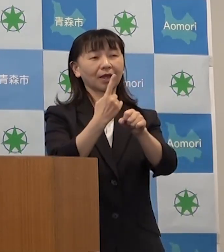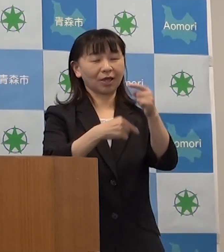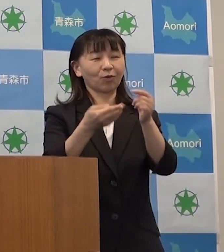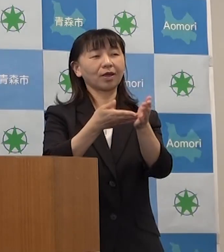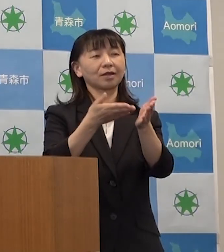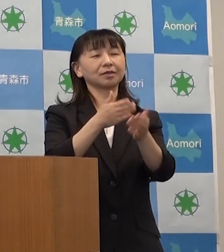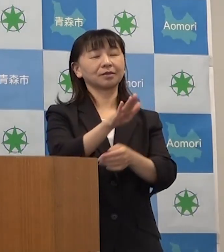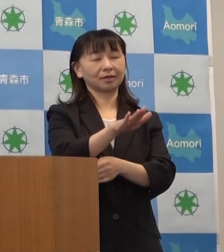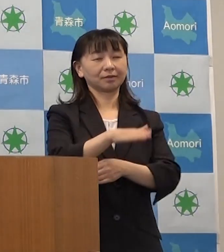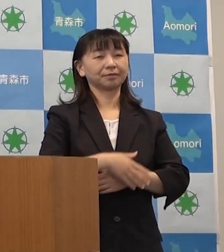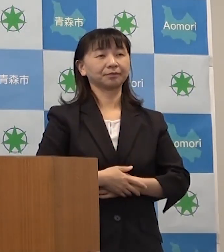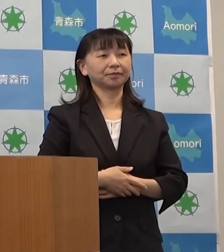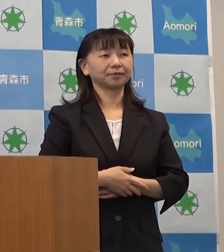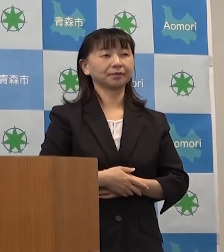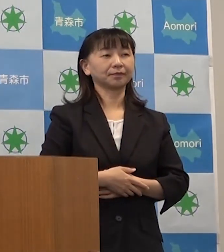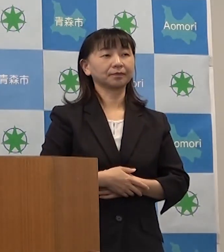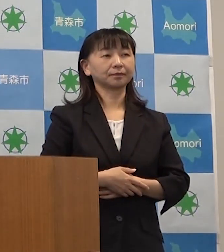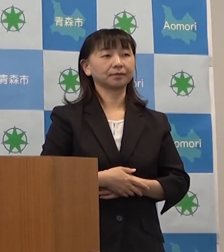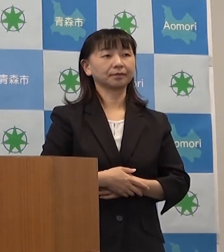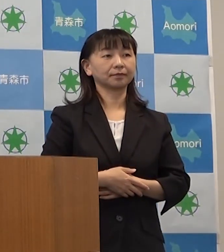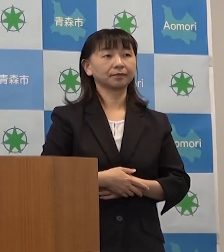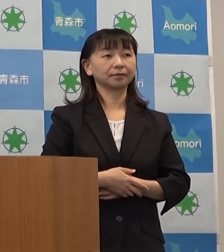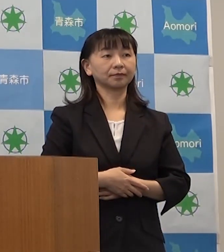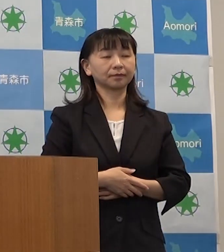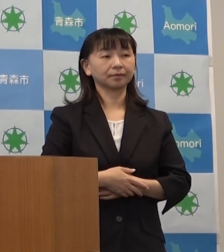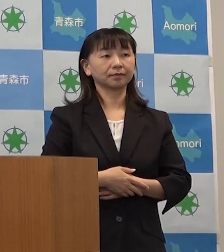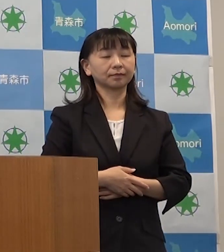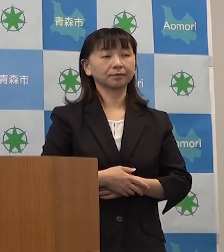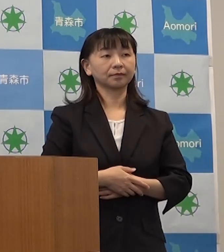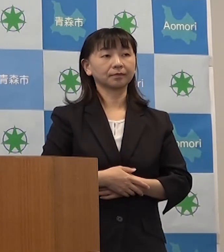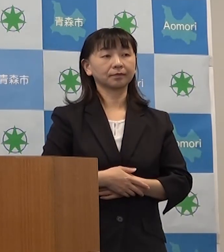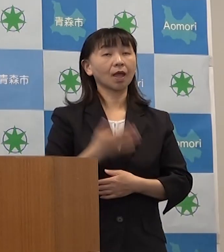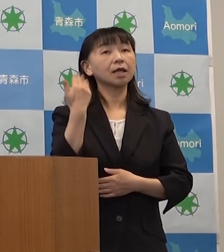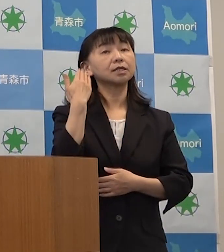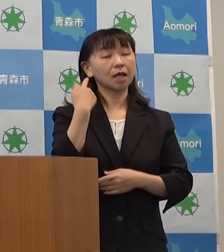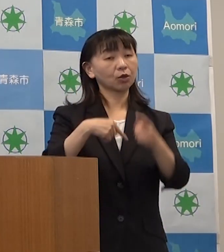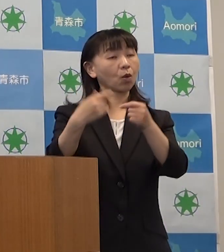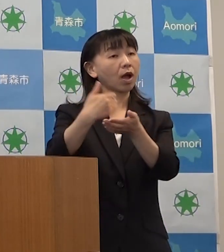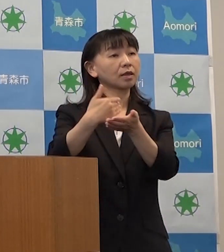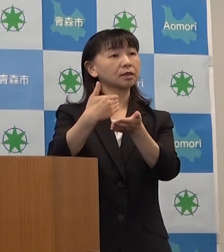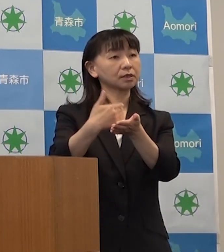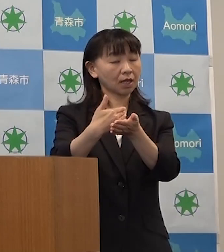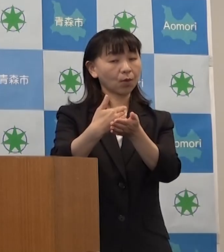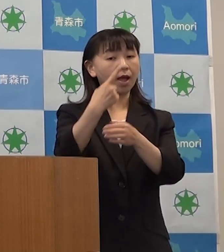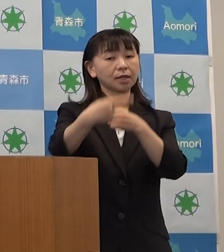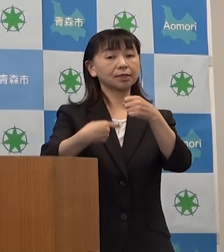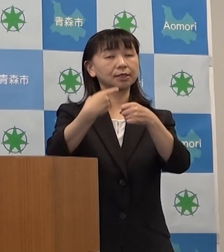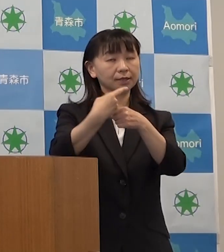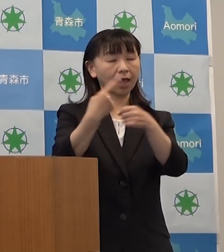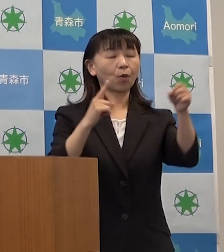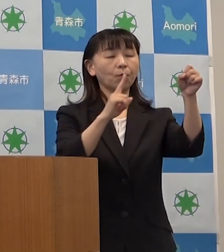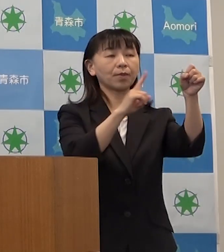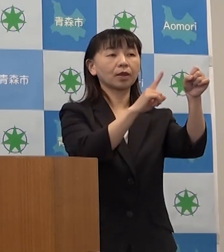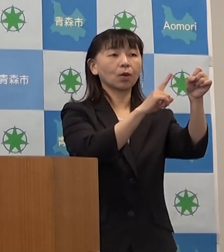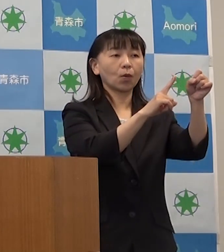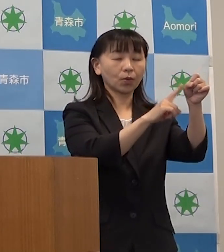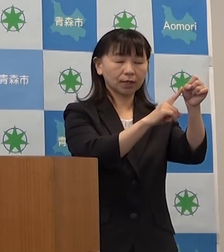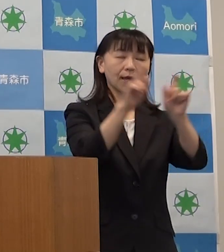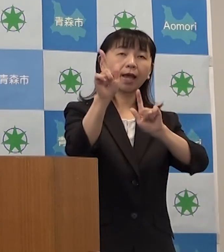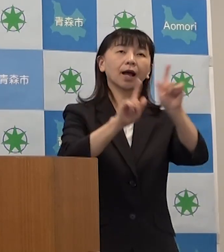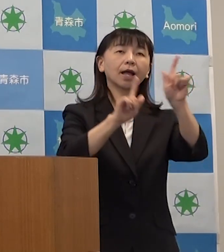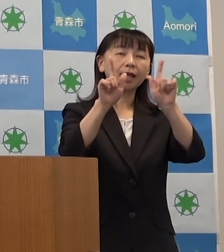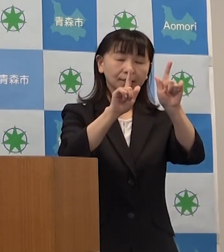わかりました。はい。で8月に発足されて、はい、以前の話では何か1年ぐらいをめどに、はい、形